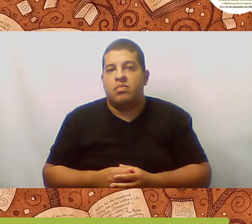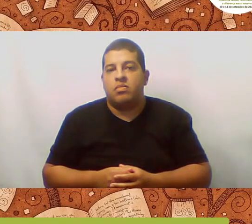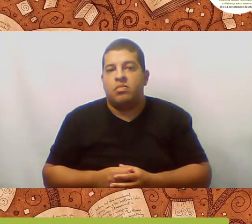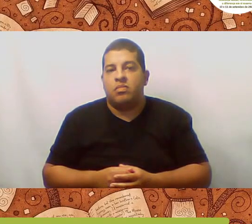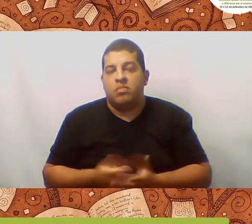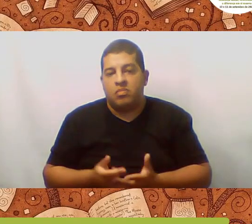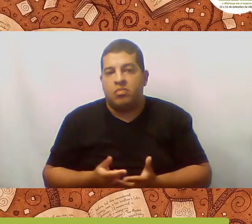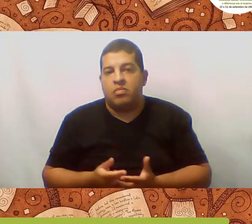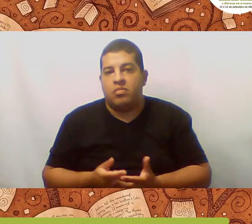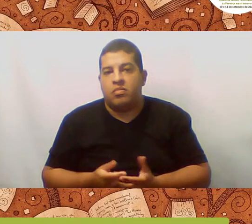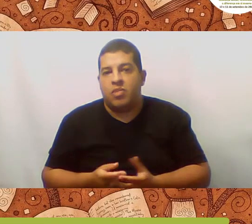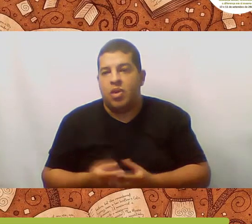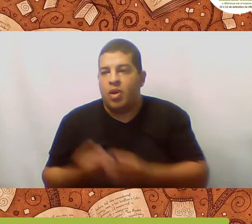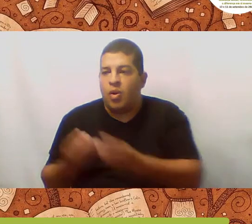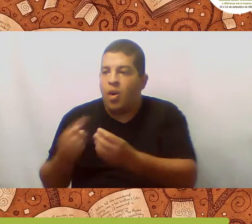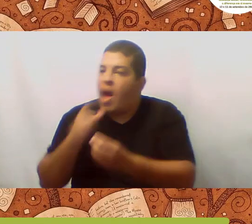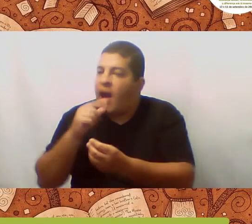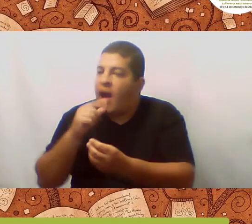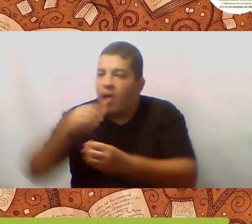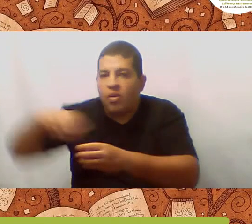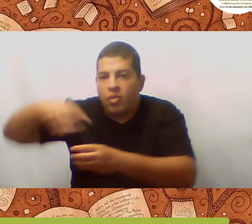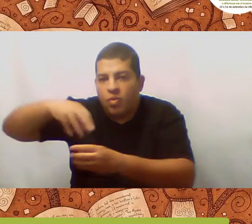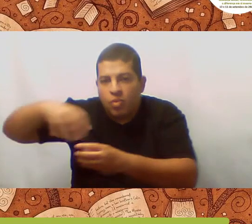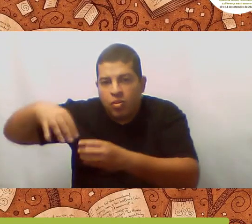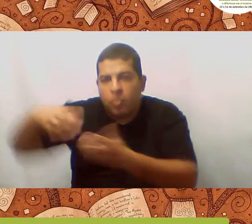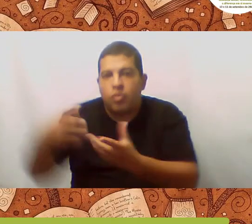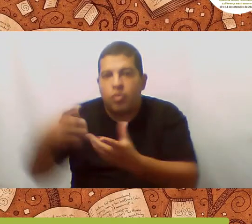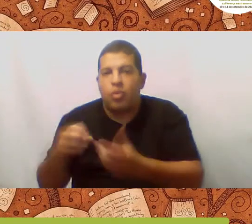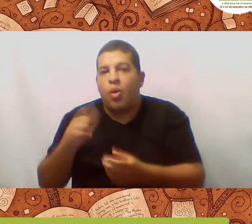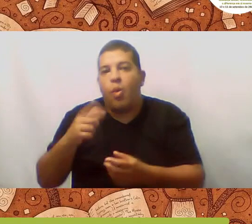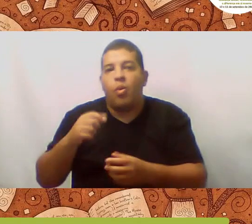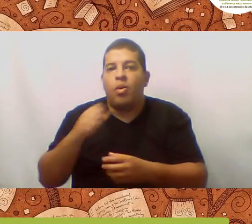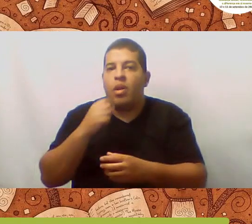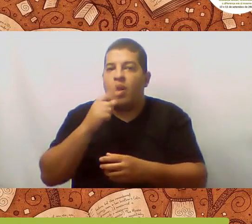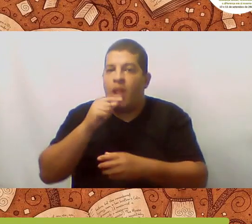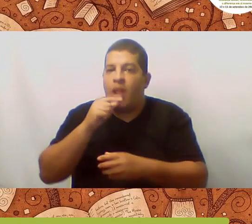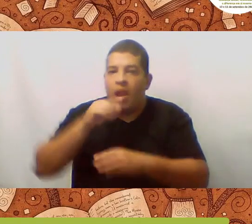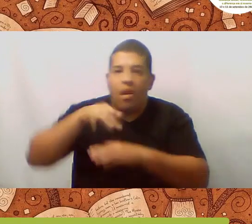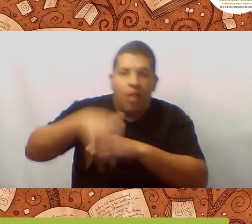sólido, né, e líquido, né,